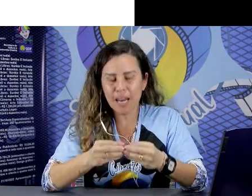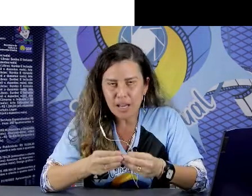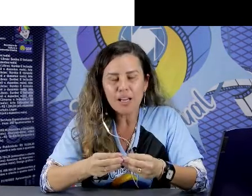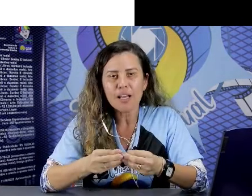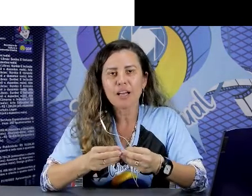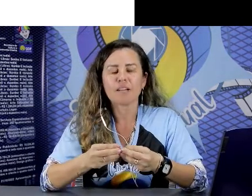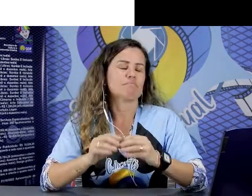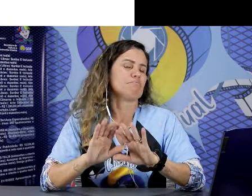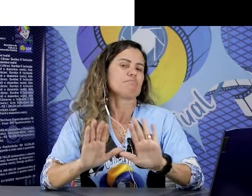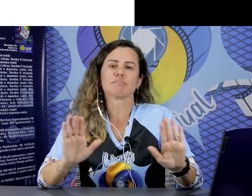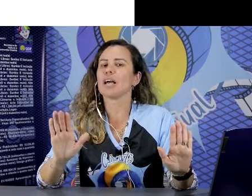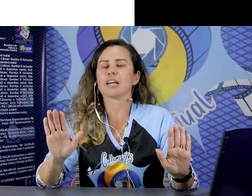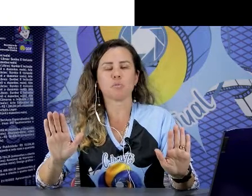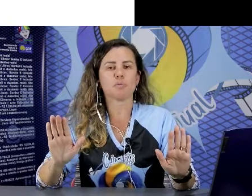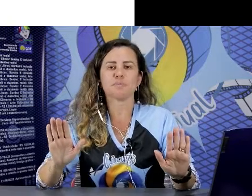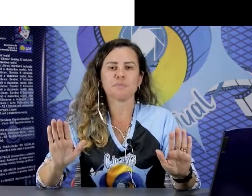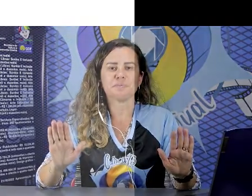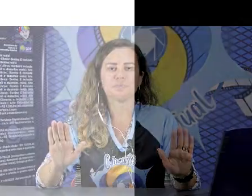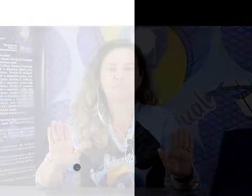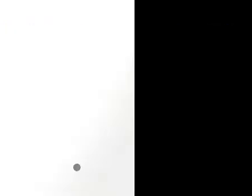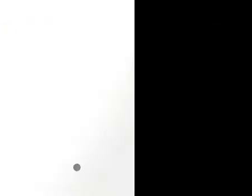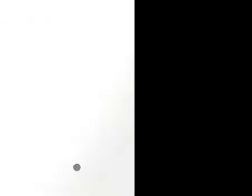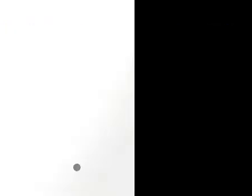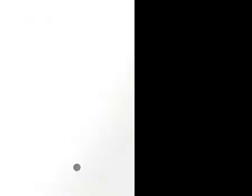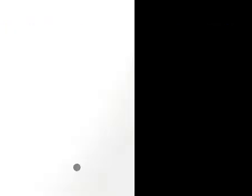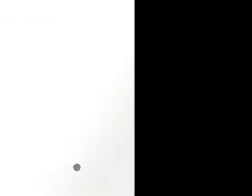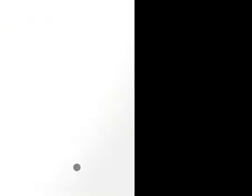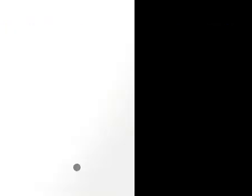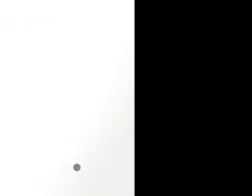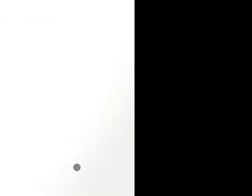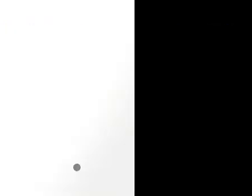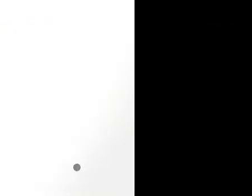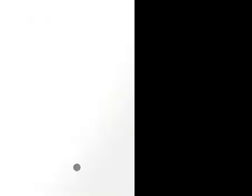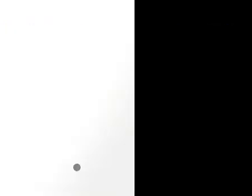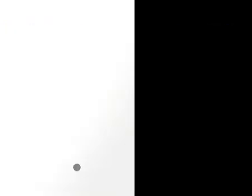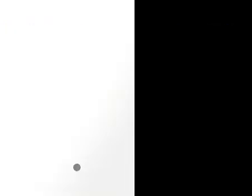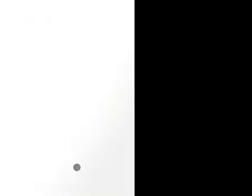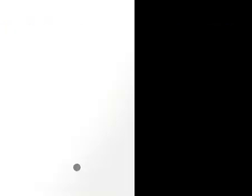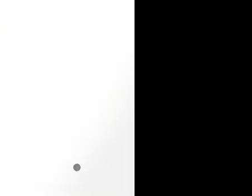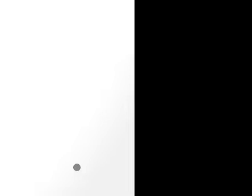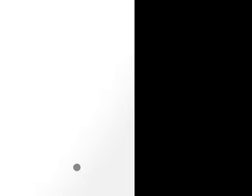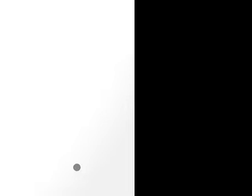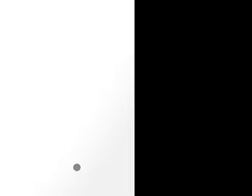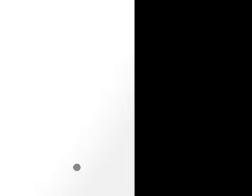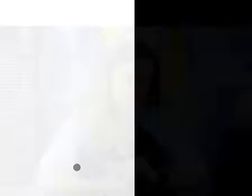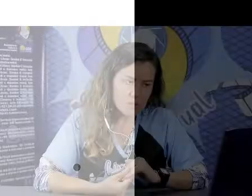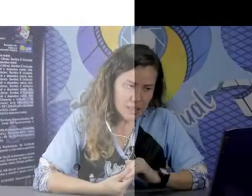dela, aí acabou, né? E esse slide diz o seguinte, o surdo